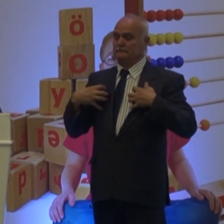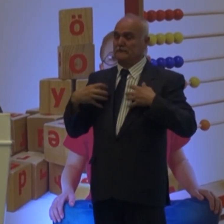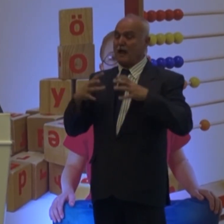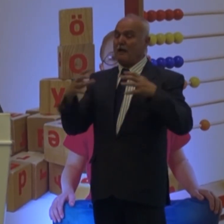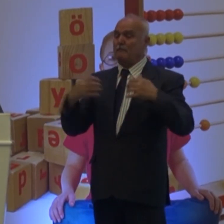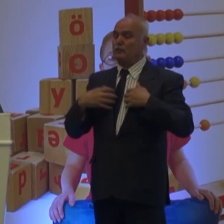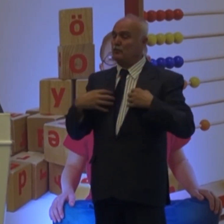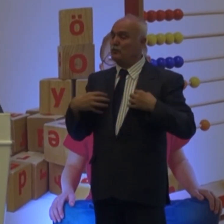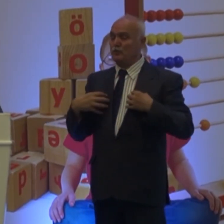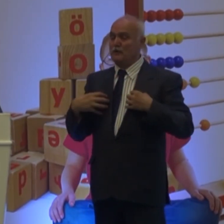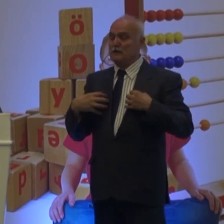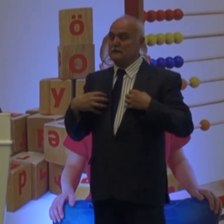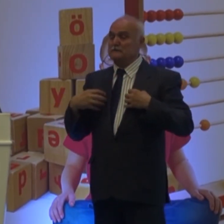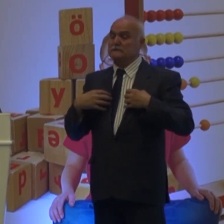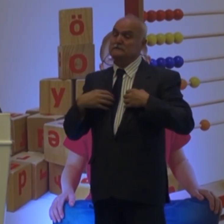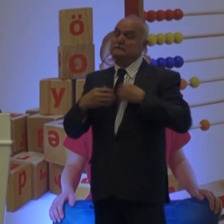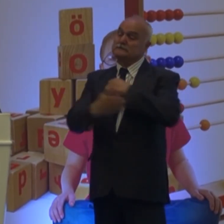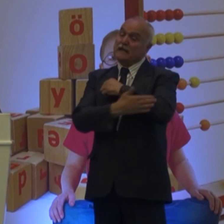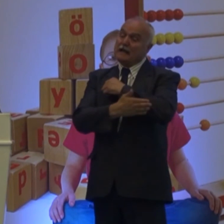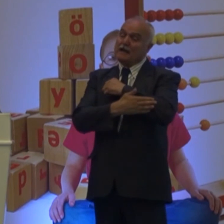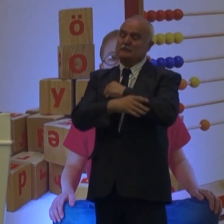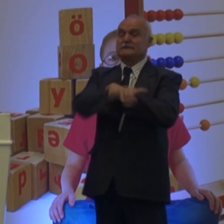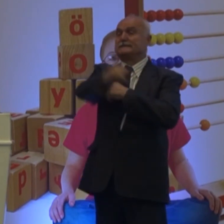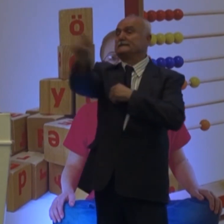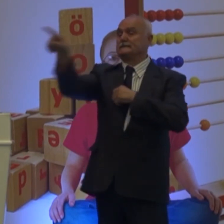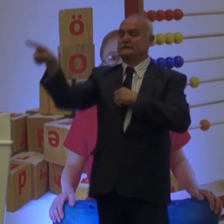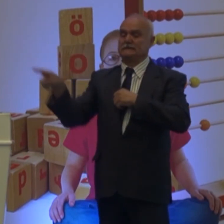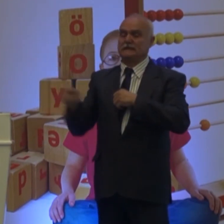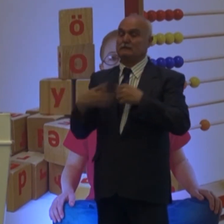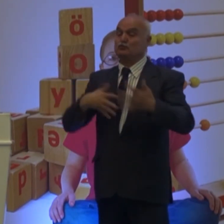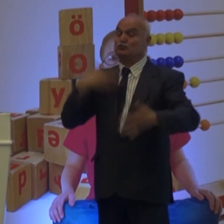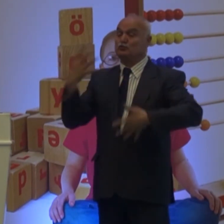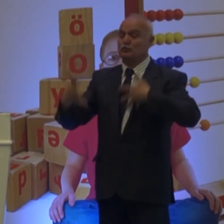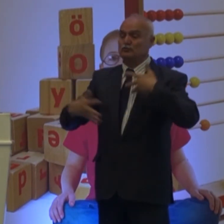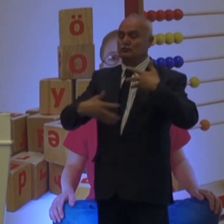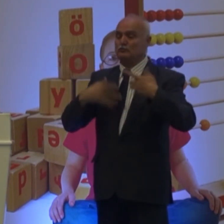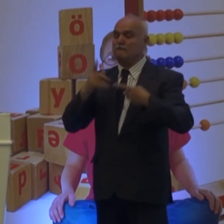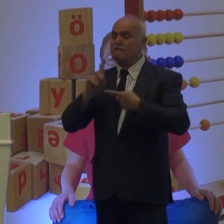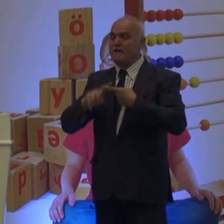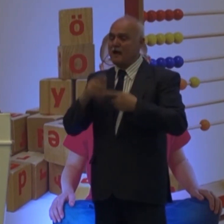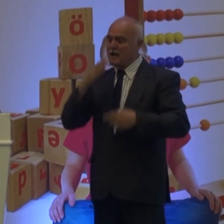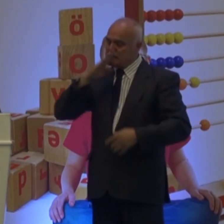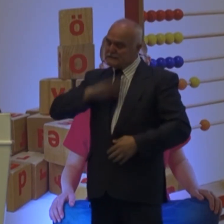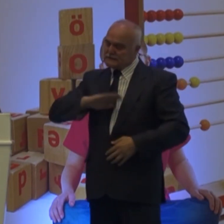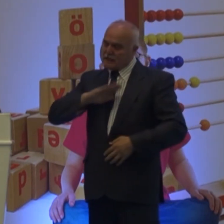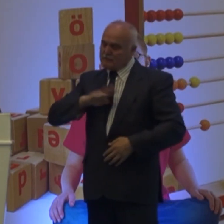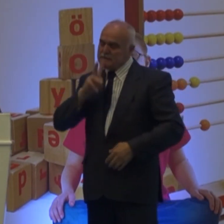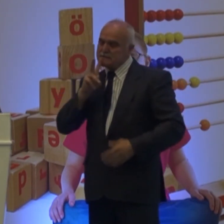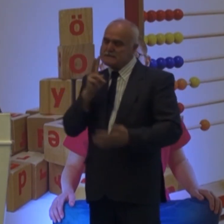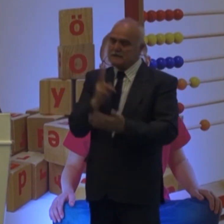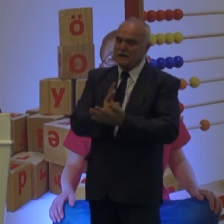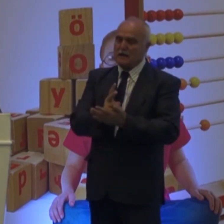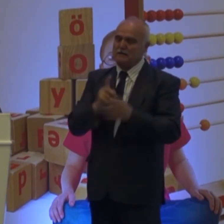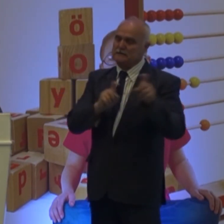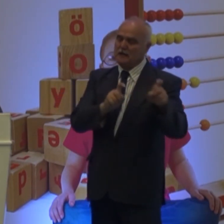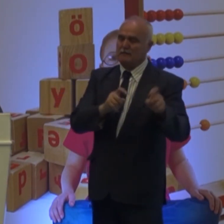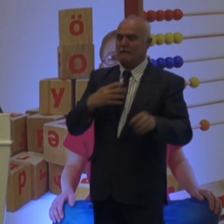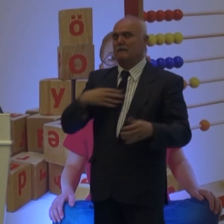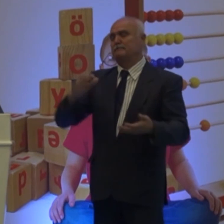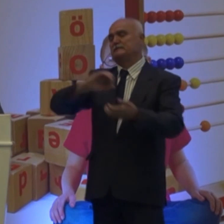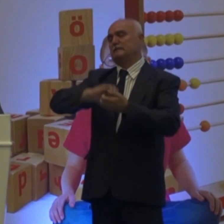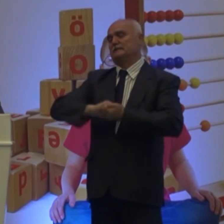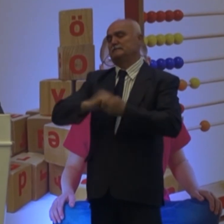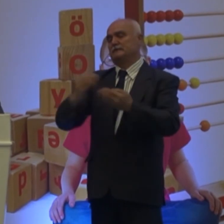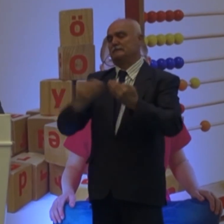şeyimiz, dayanağımız sizlerin bu coşkulu ve sabırlı, kararlı takipleri ve bizimle